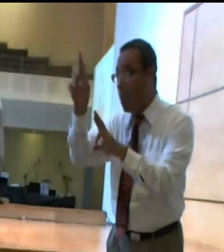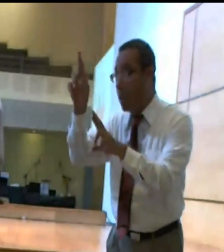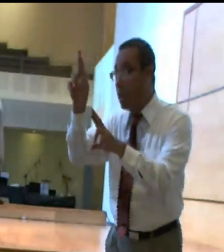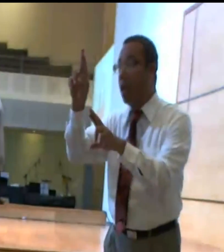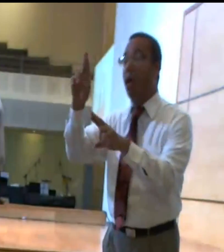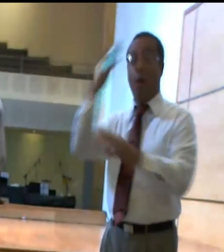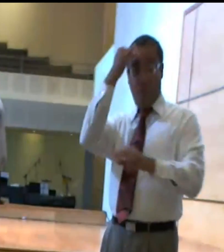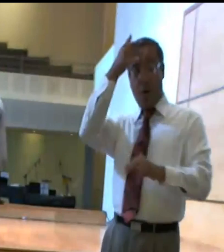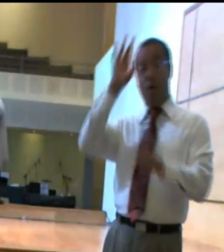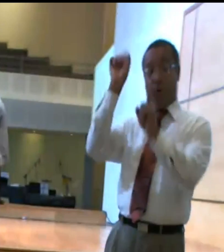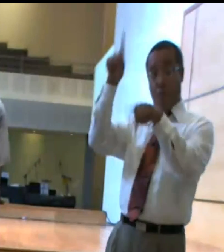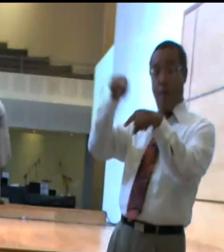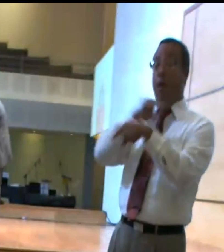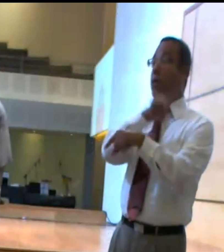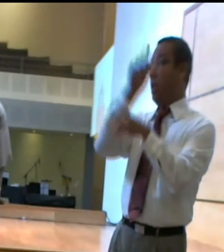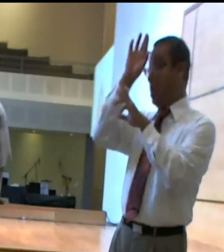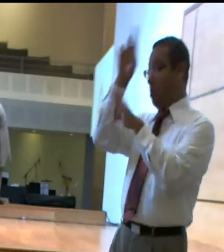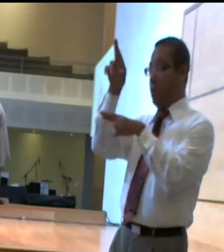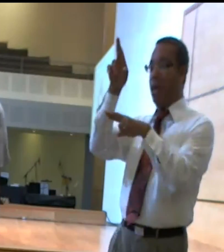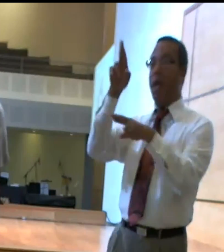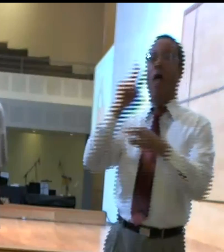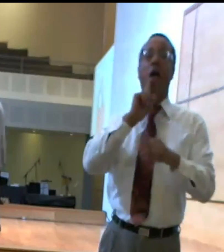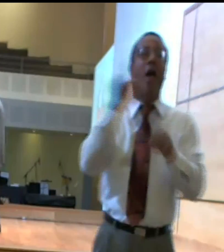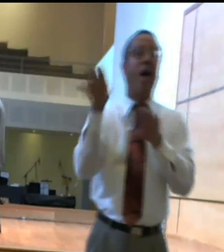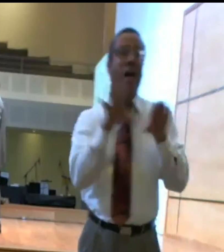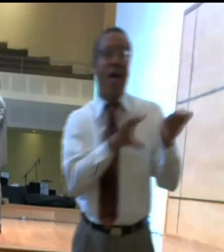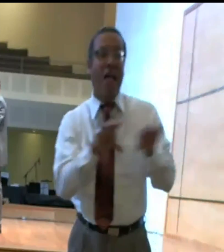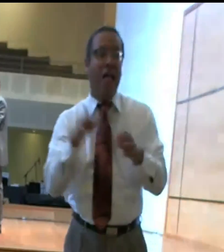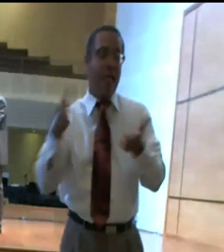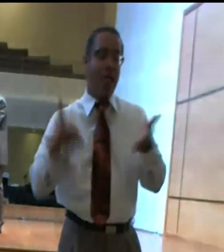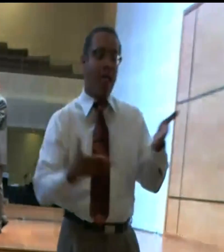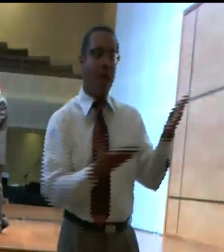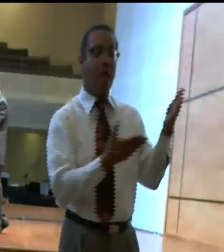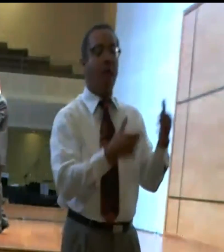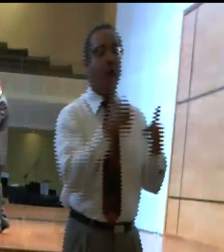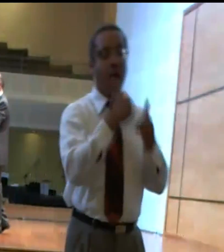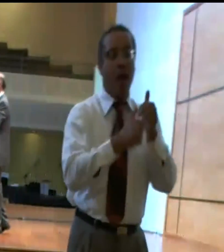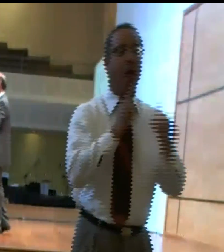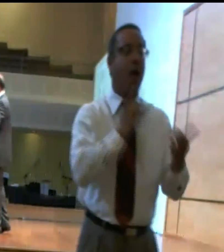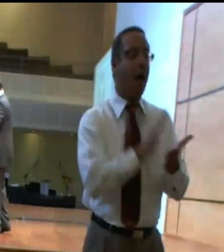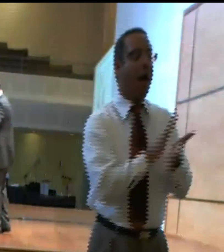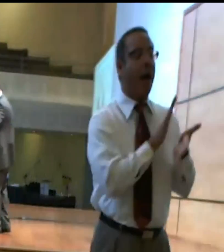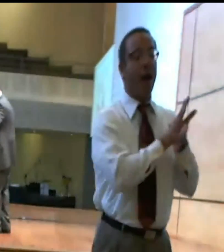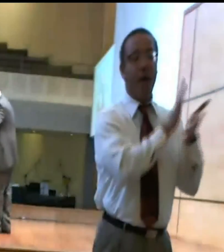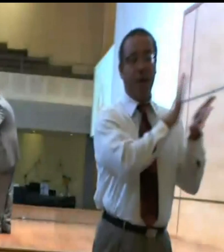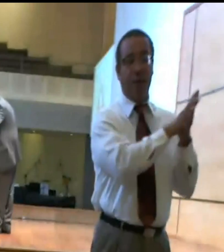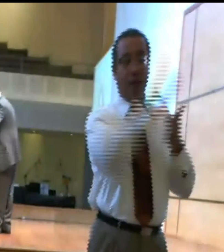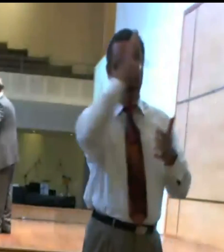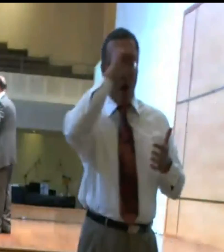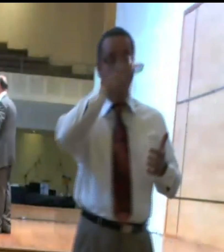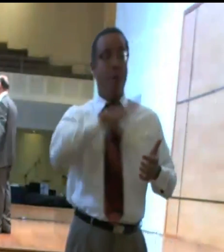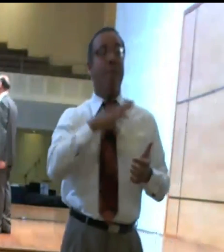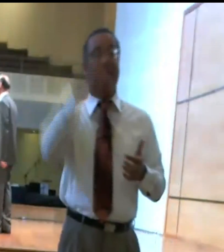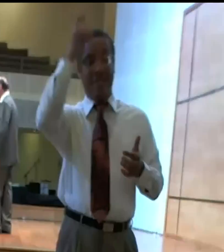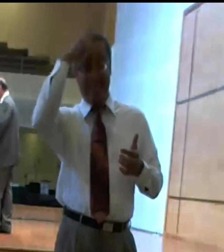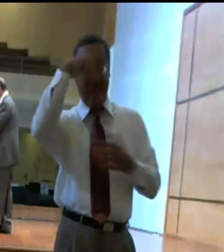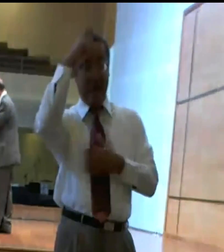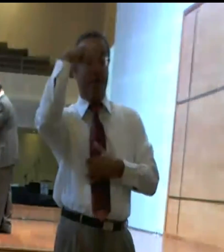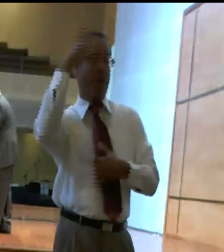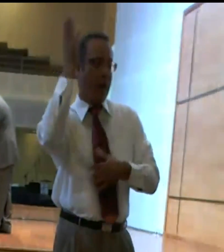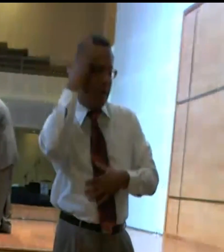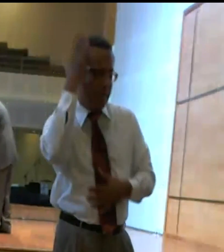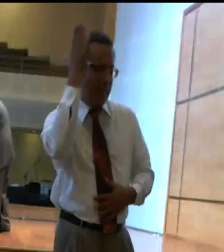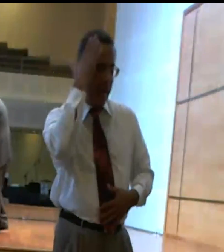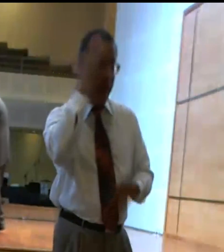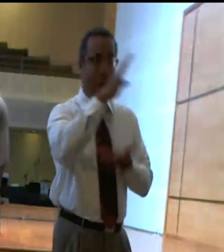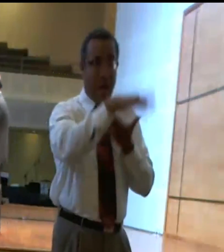de Dios. Salomón introduce este capítulo trayendo unas palabras de alabanza para el hombre sabio,